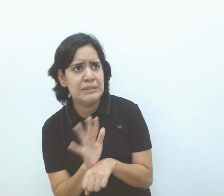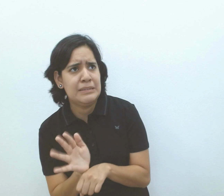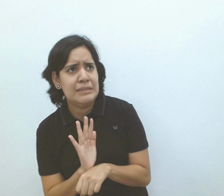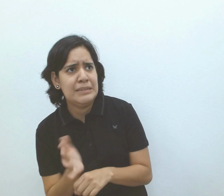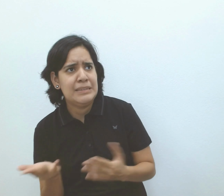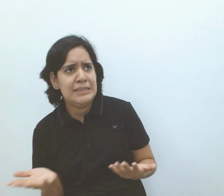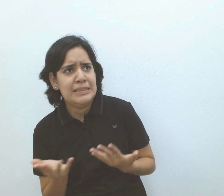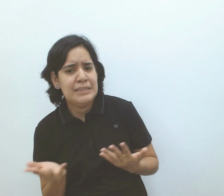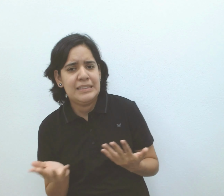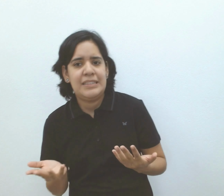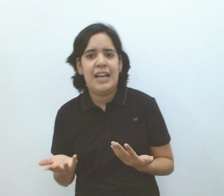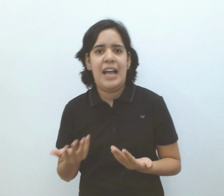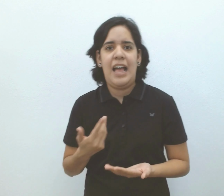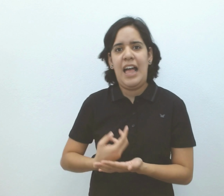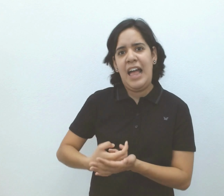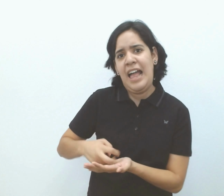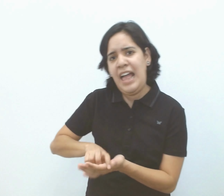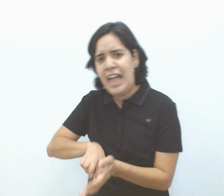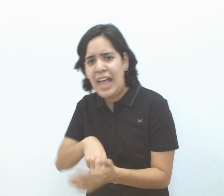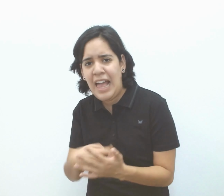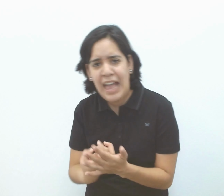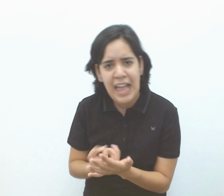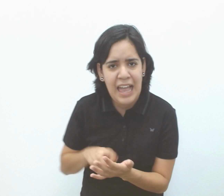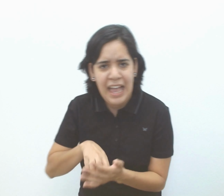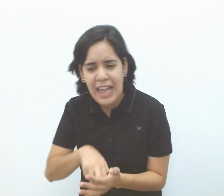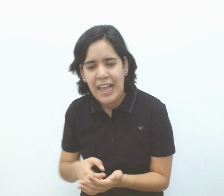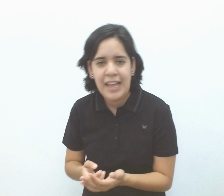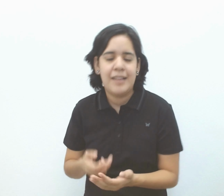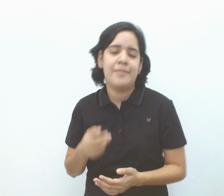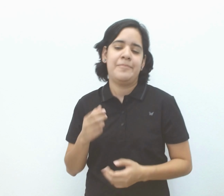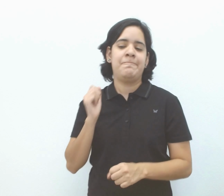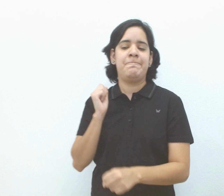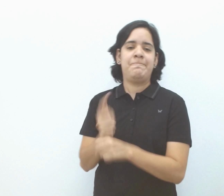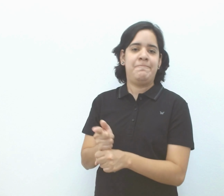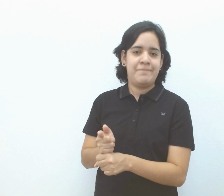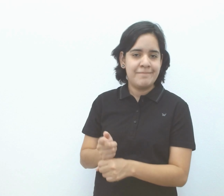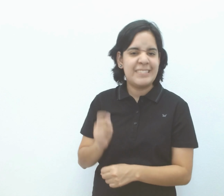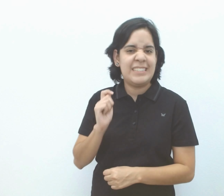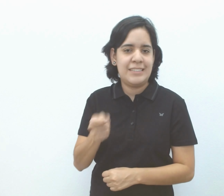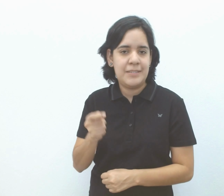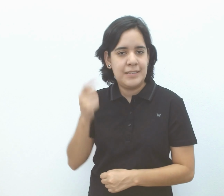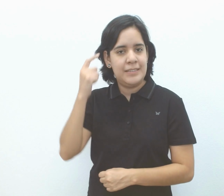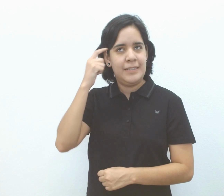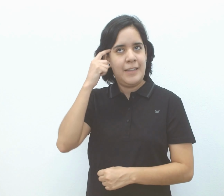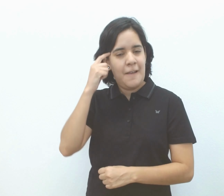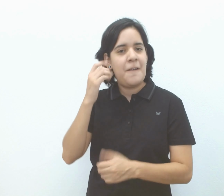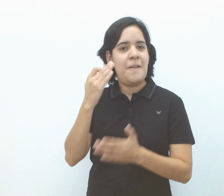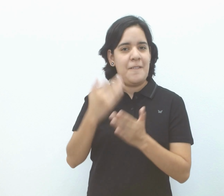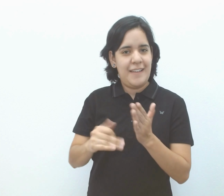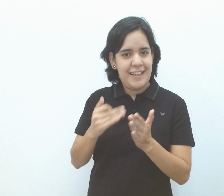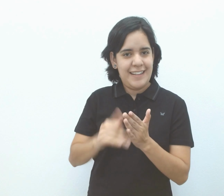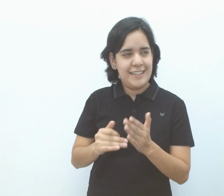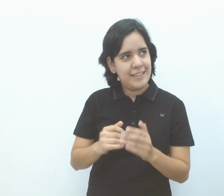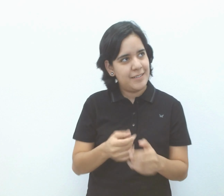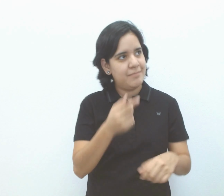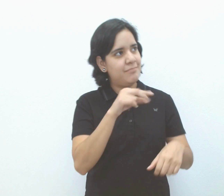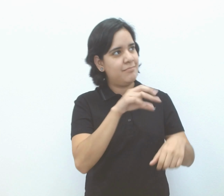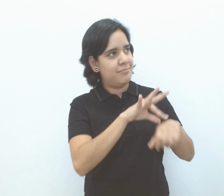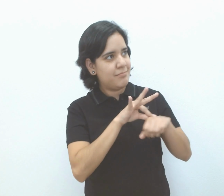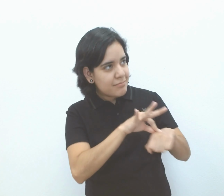sigue creyendo que es real. Pero entonces sí se entrelazan muchas cosas y hay momentos en donde él te puede decir con palabras claramente de eso es